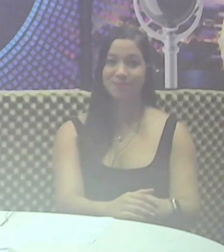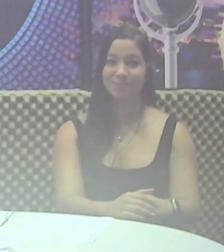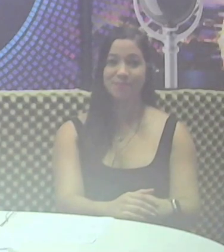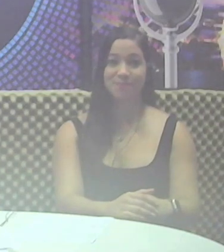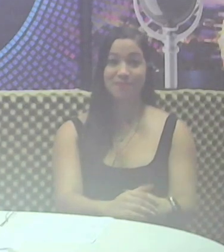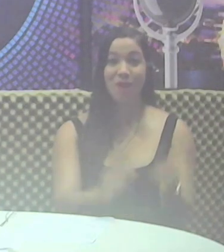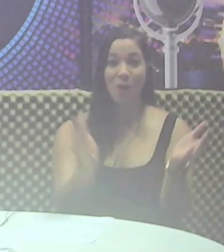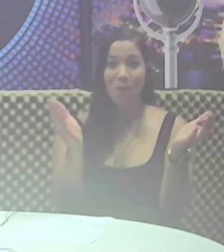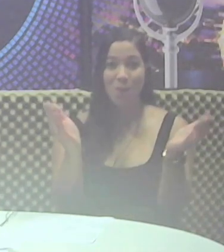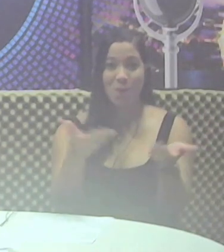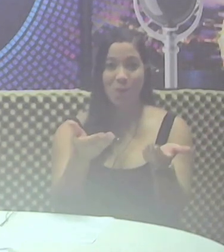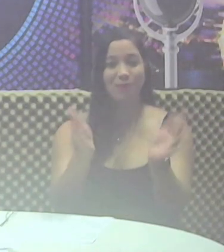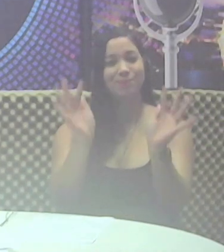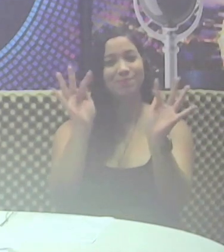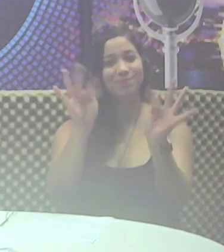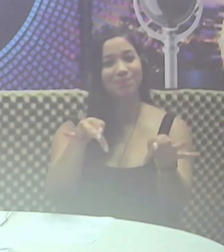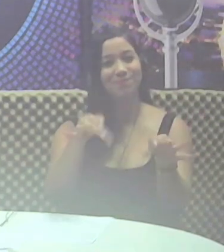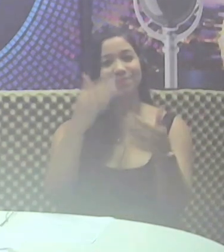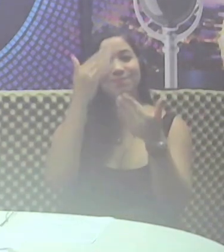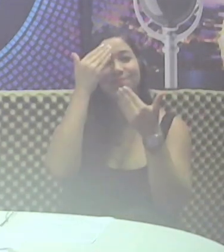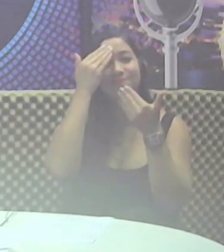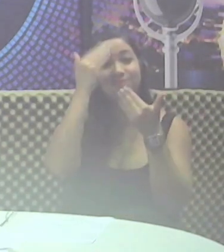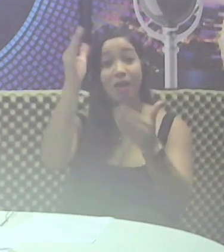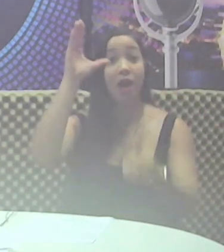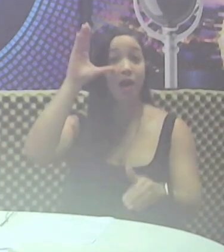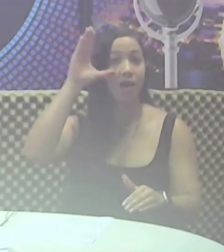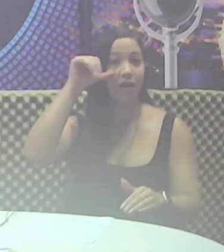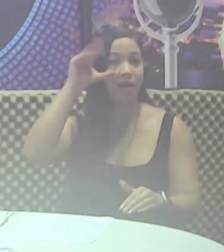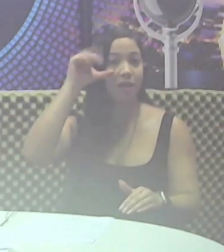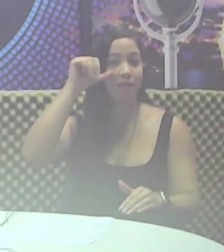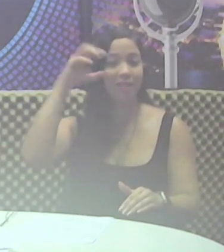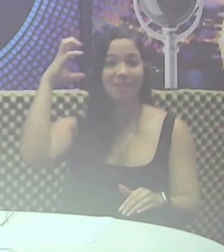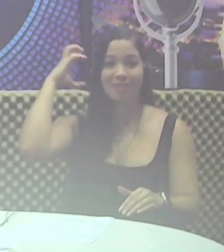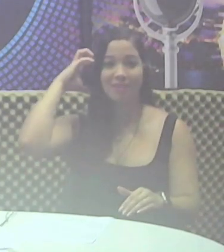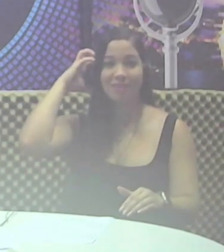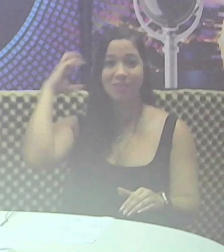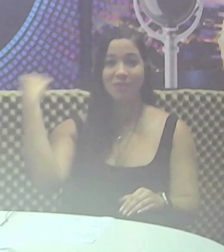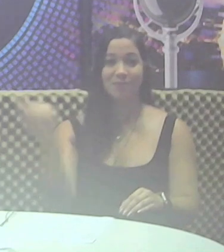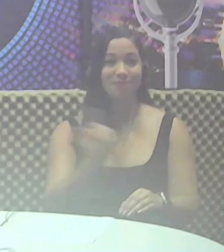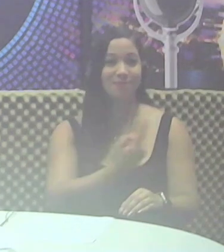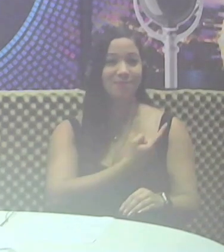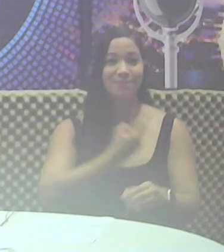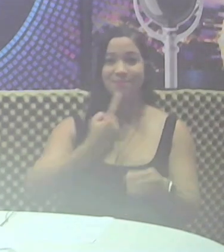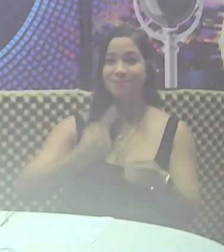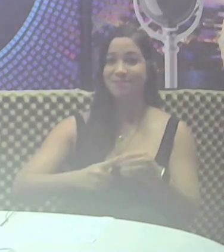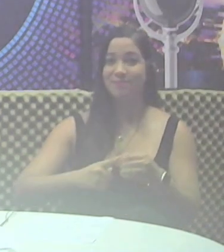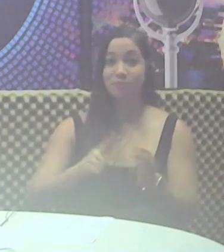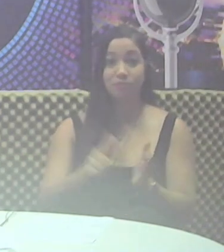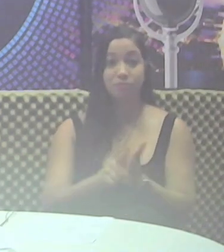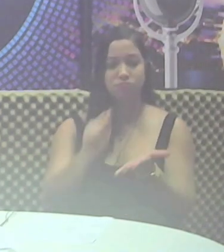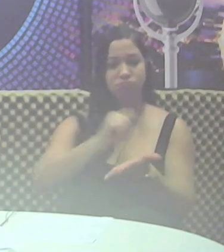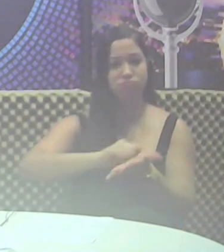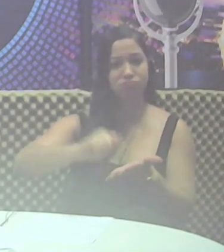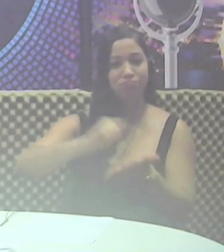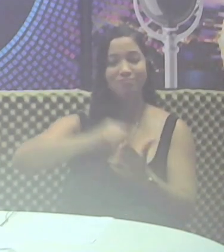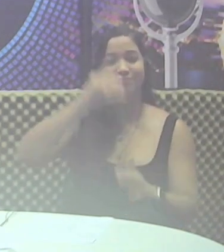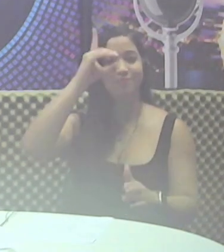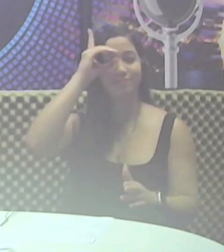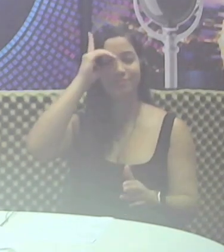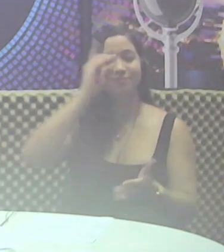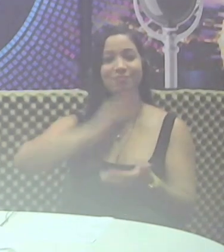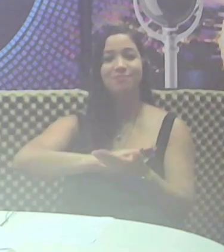A edição de hoje fica por aqui. Obrigado pela sua audiência. Rádio Nossa Cidade. Edição Daniela